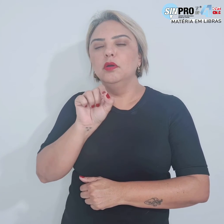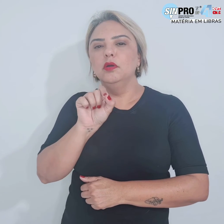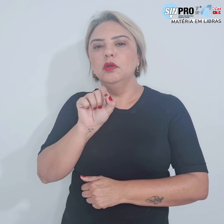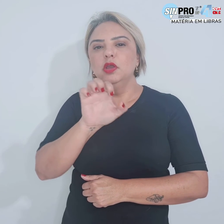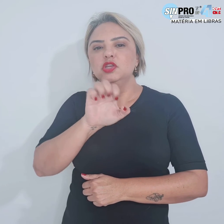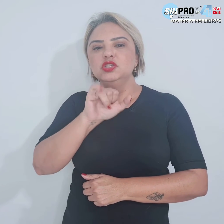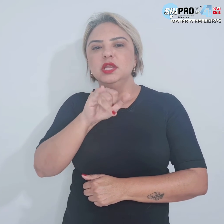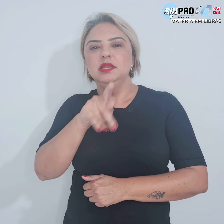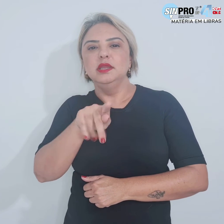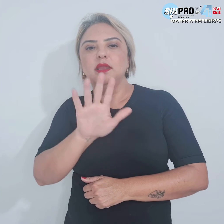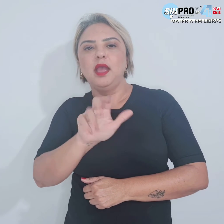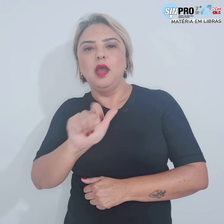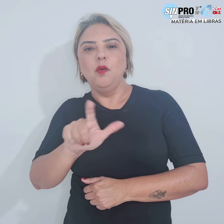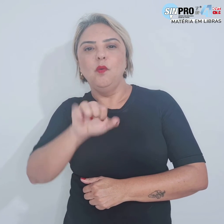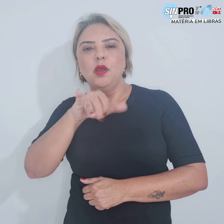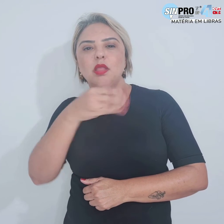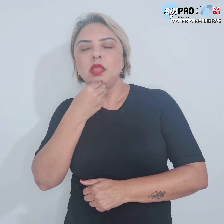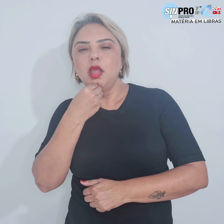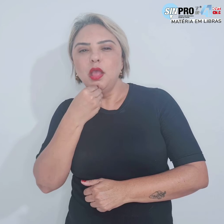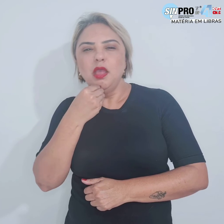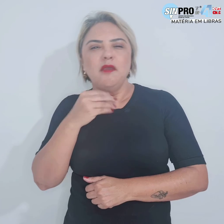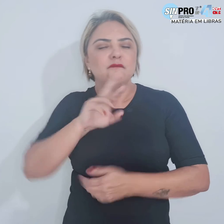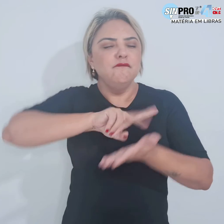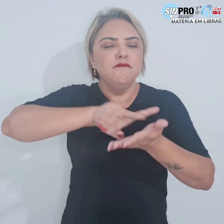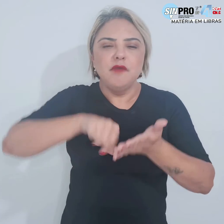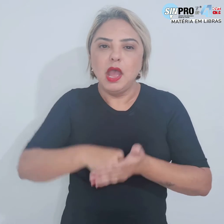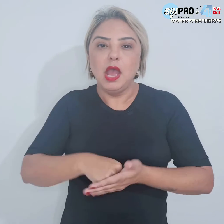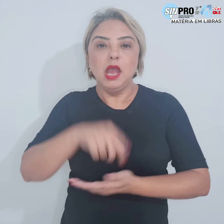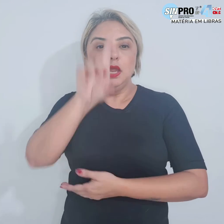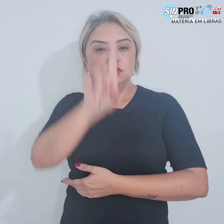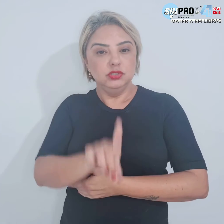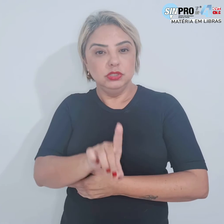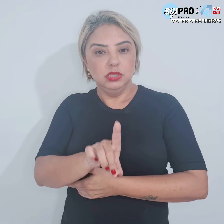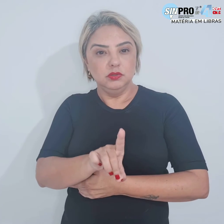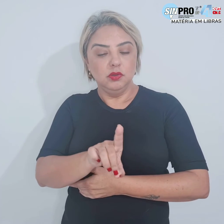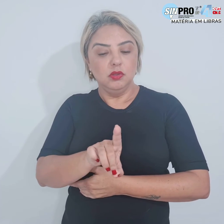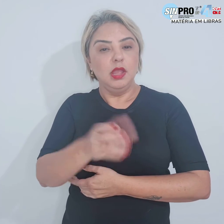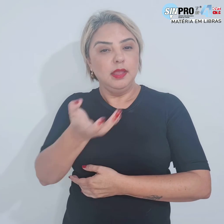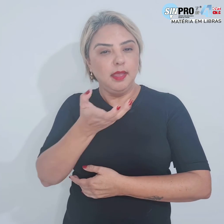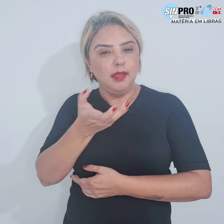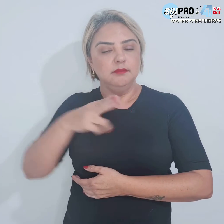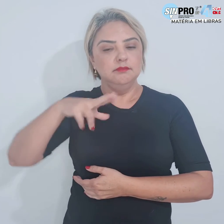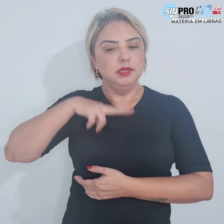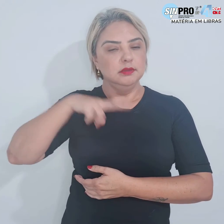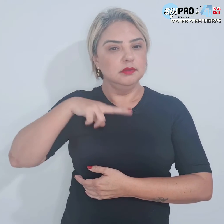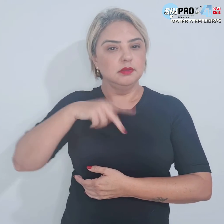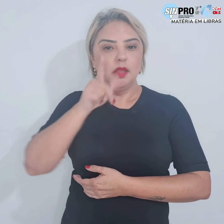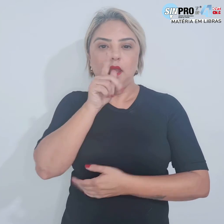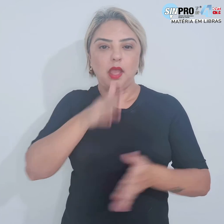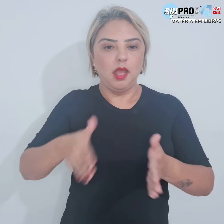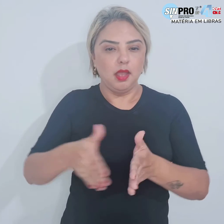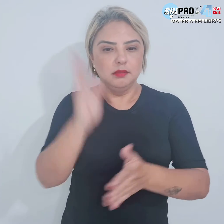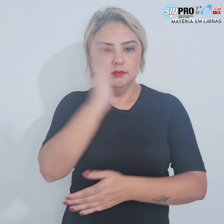da Dow Chemical, Andrew Leveris, A privatização da água no